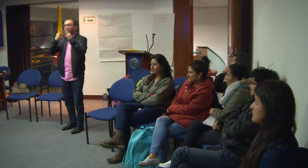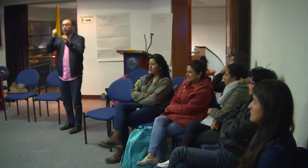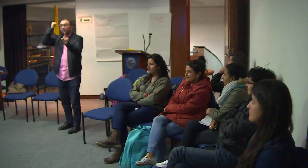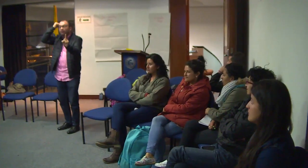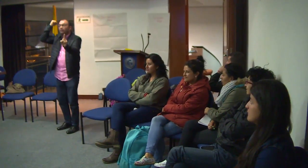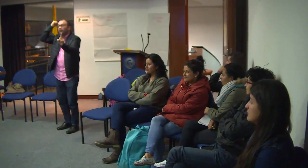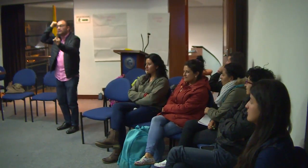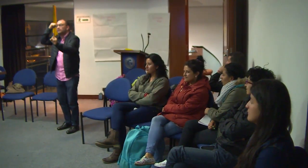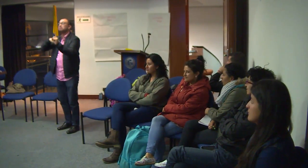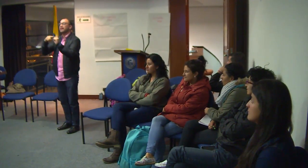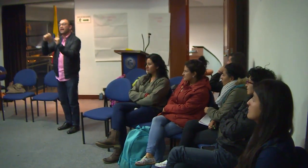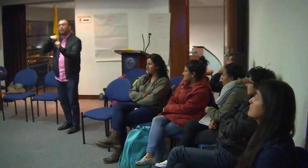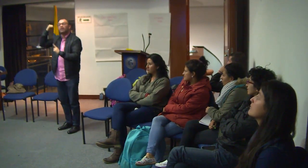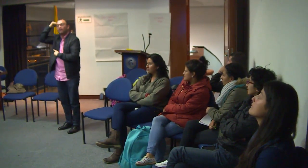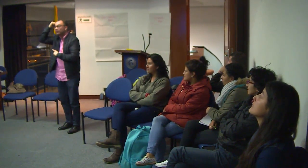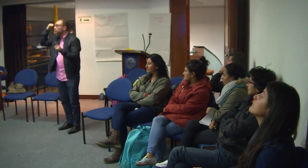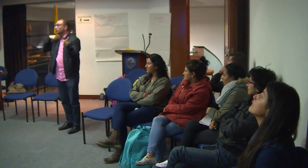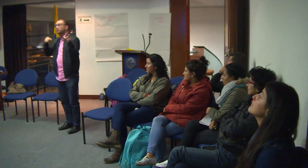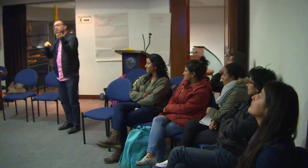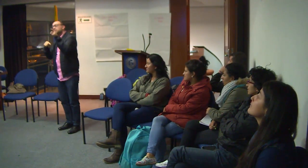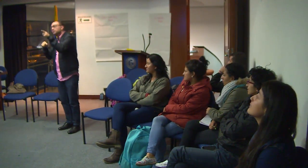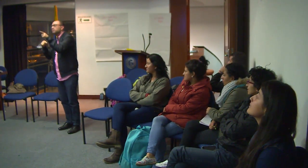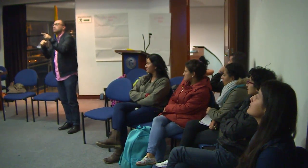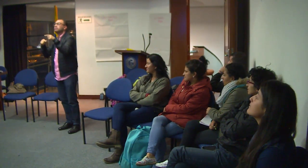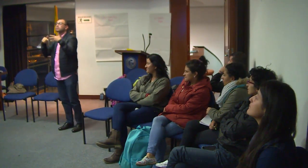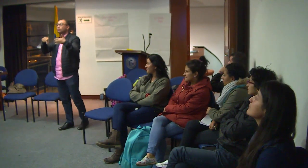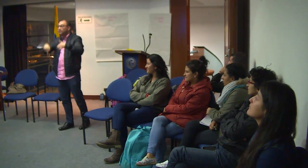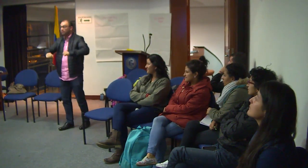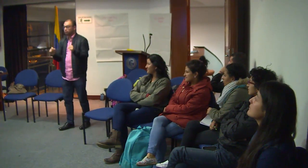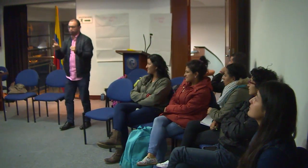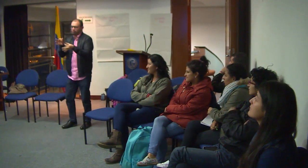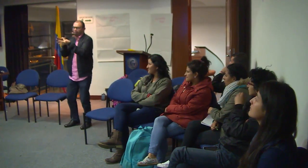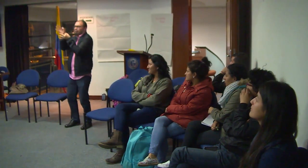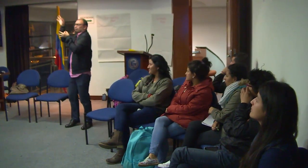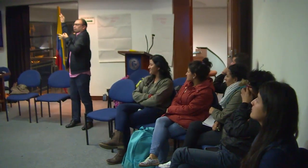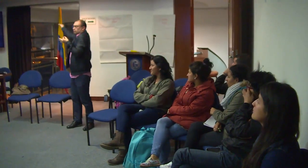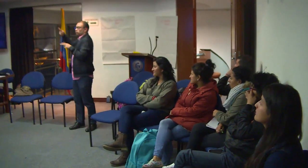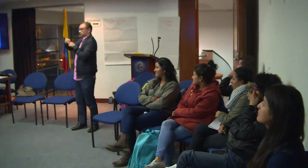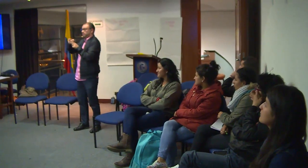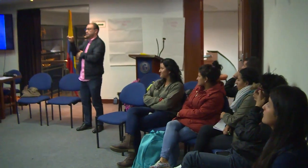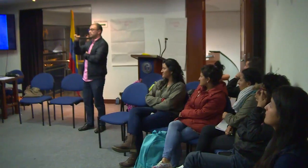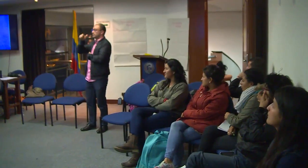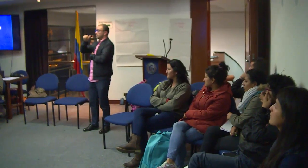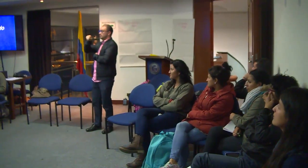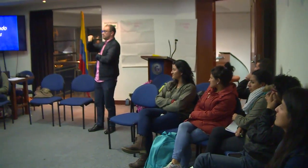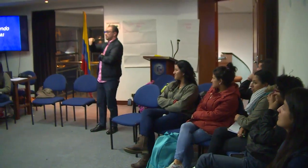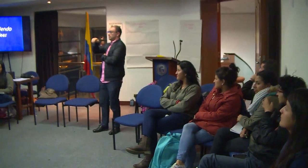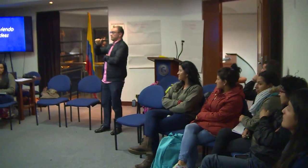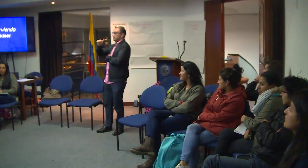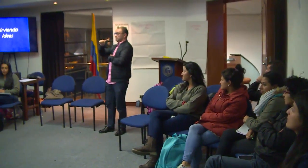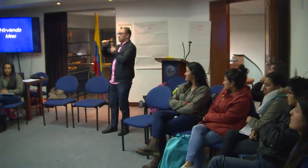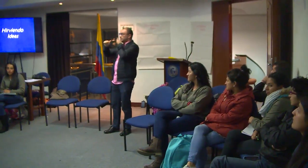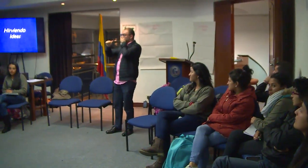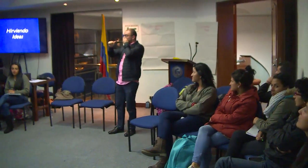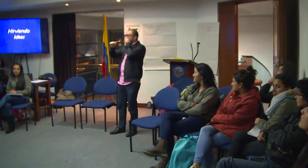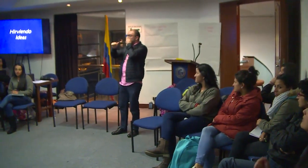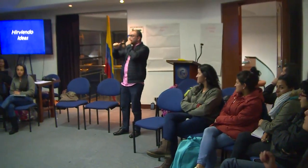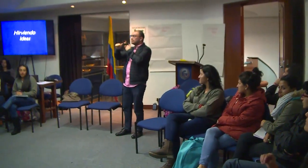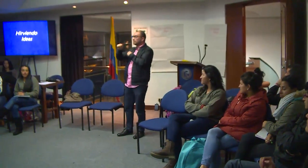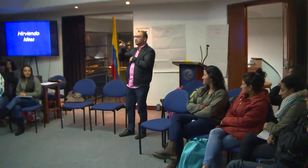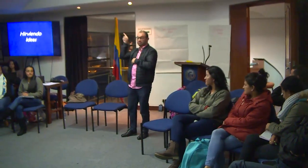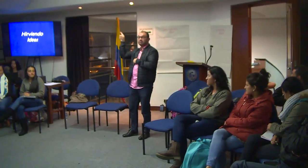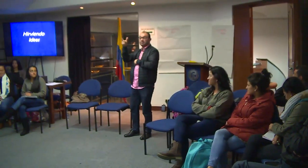me heredara el ser maestro, sino que empecé a ver que en mi familia estaba mi mamá, mi tío y demás personas. Yo